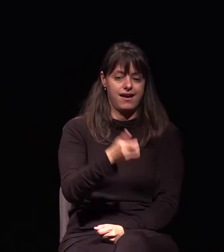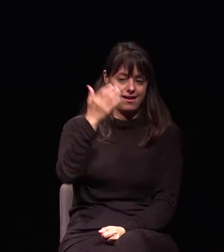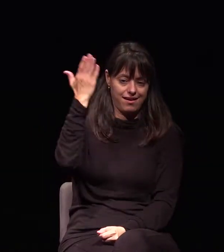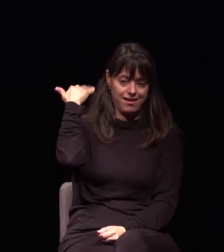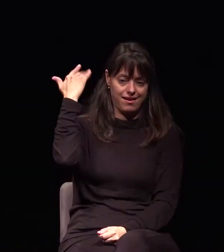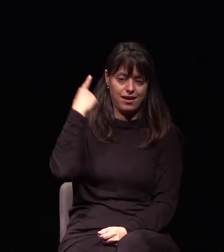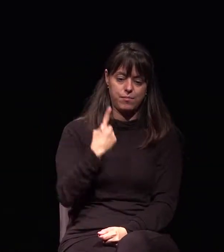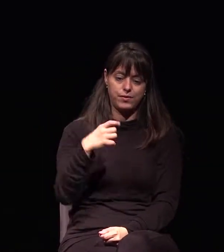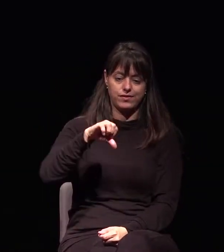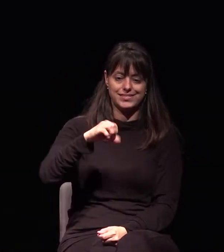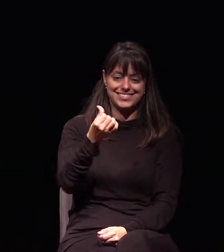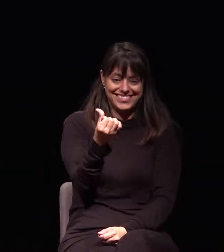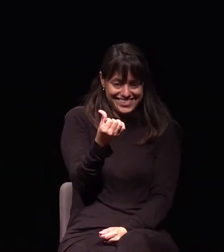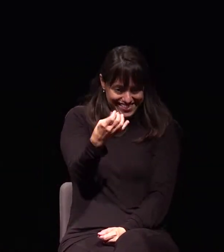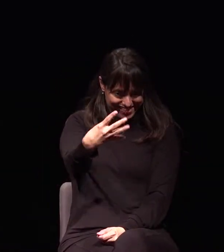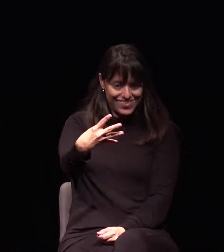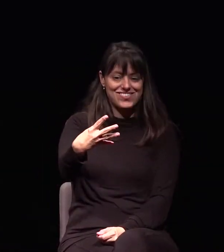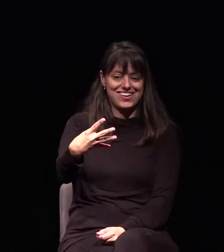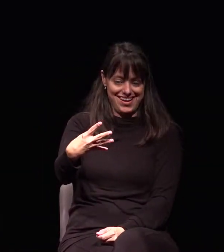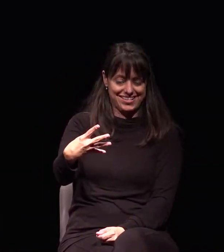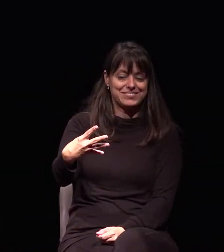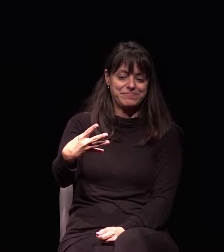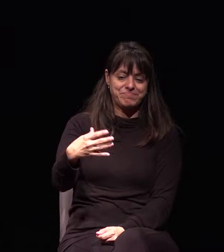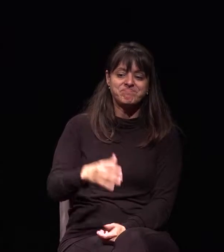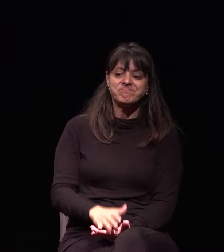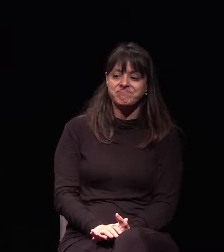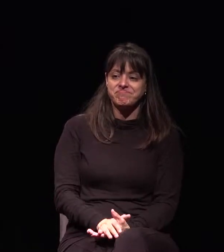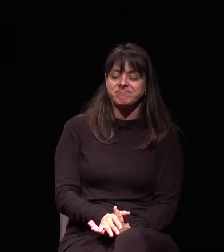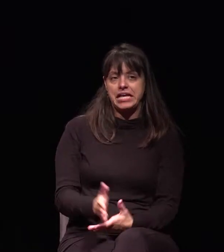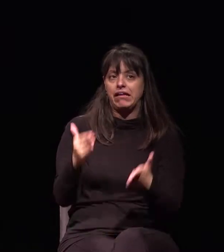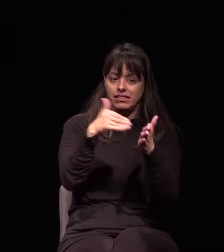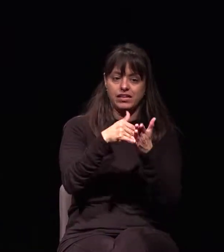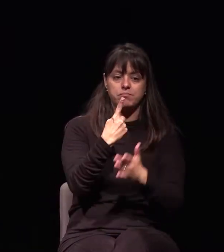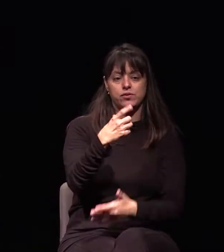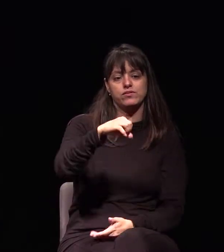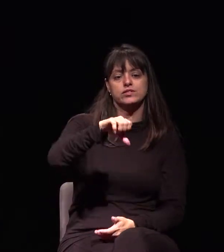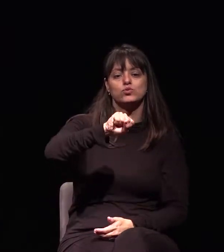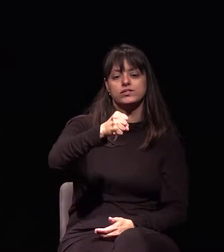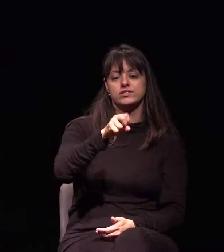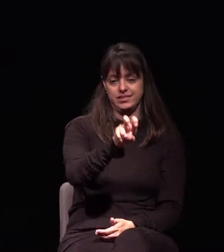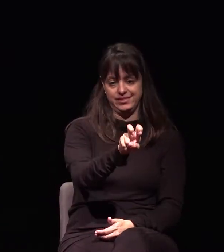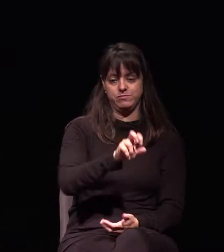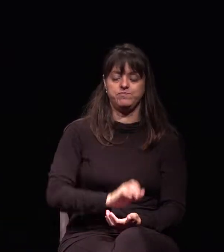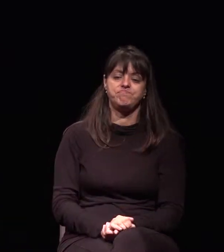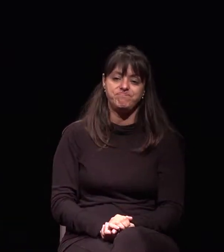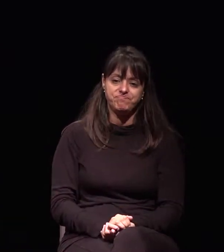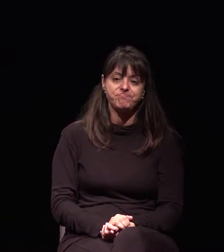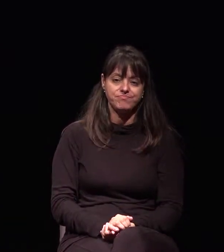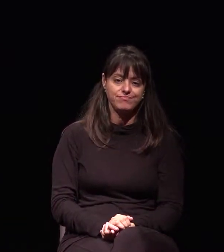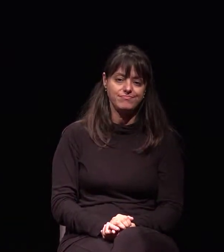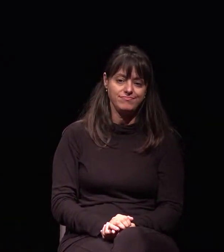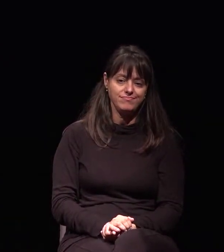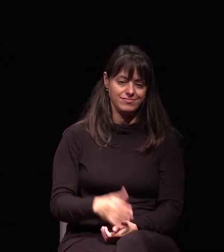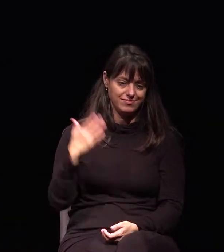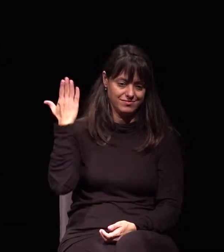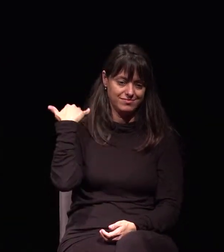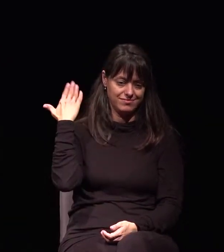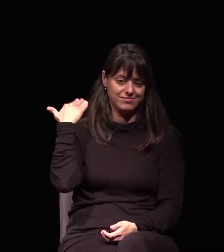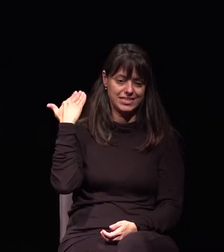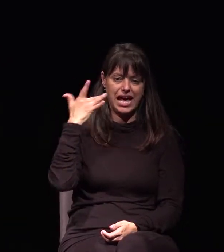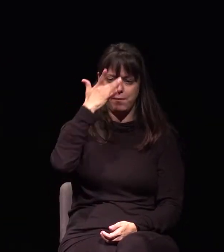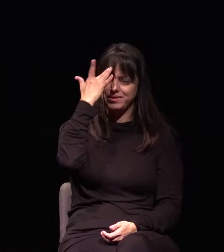em 1964 a 1985, que existiu, né? Porque tem